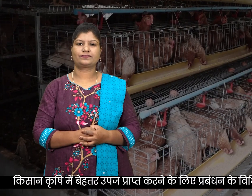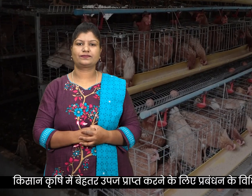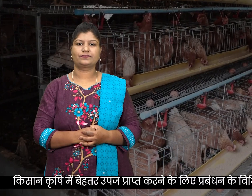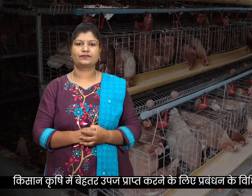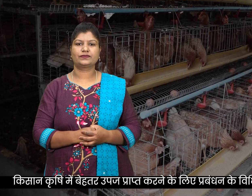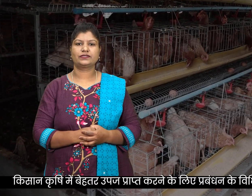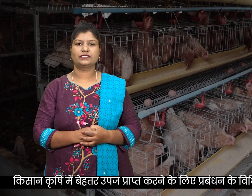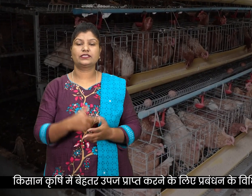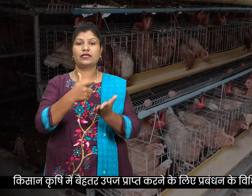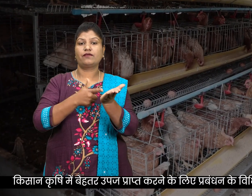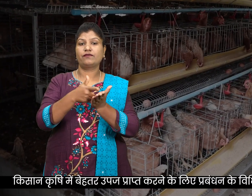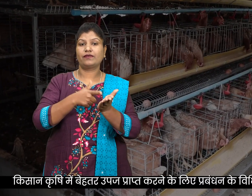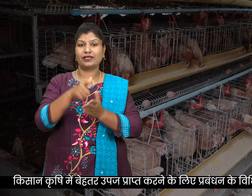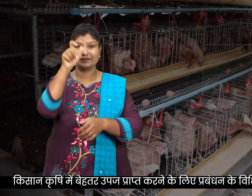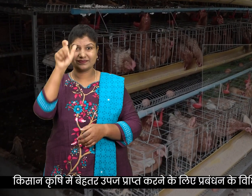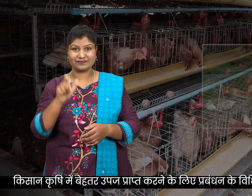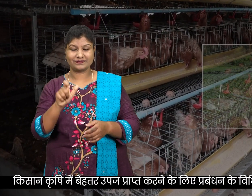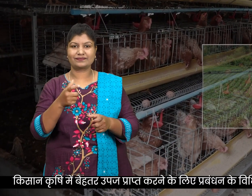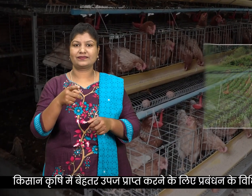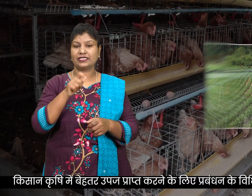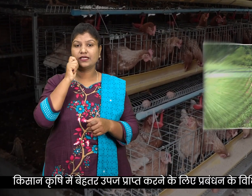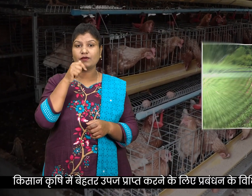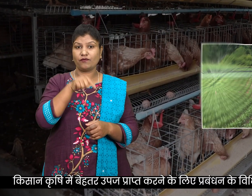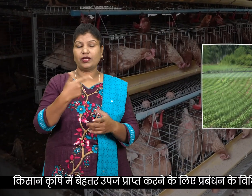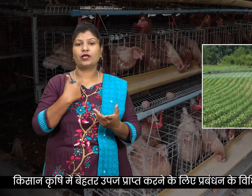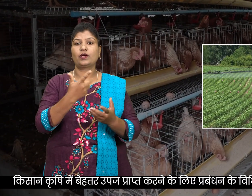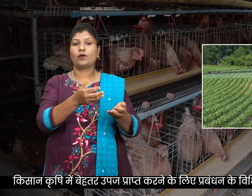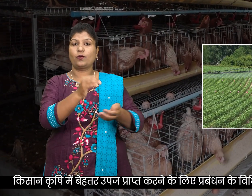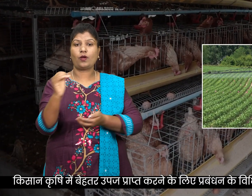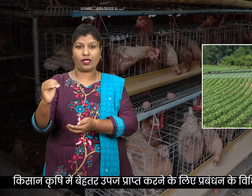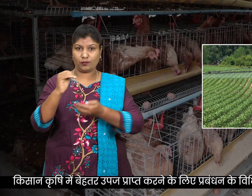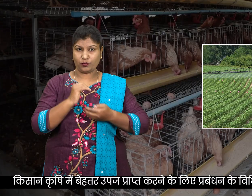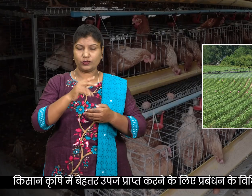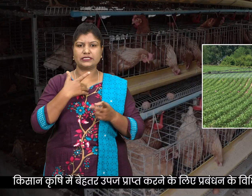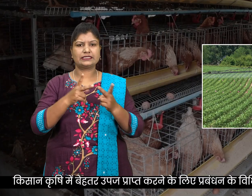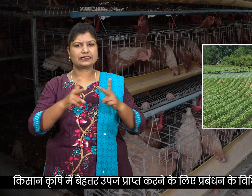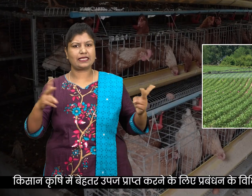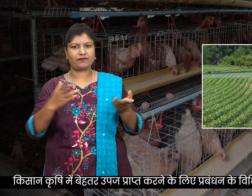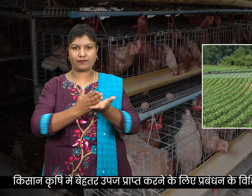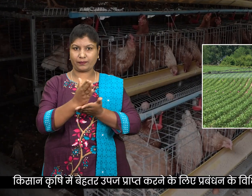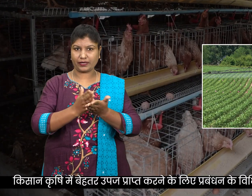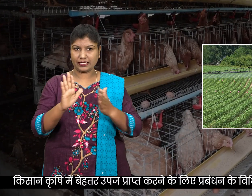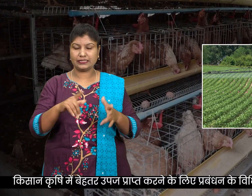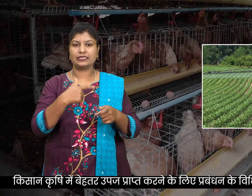किसान कृषि के बेहतर उपज प्राप्त करने के लिए प्रबंधन के विभिन्न तरीकों को अपनाते हैं।